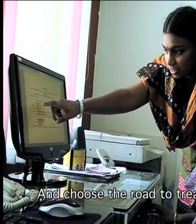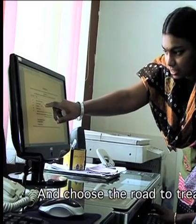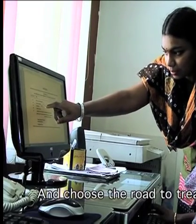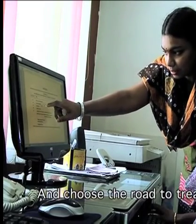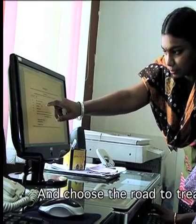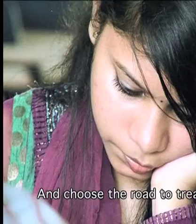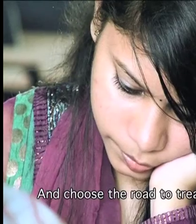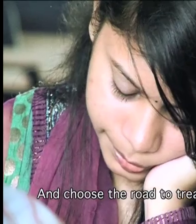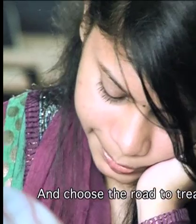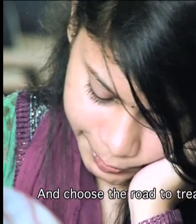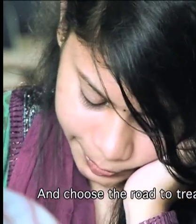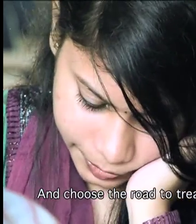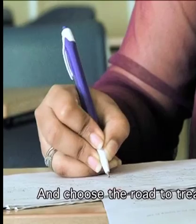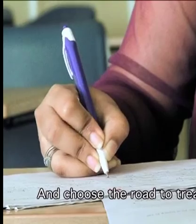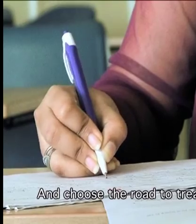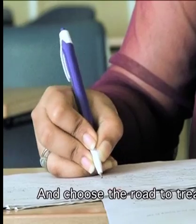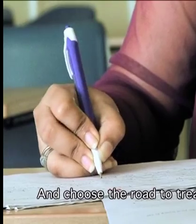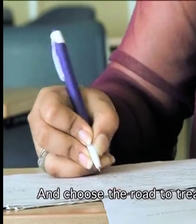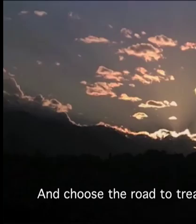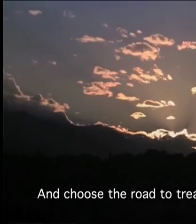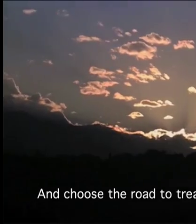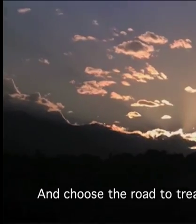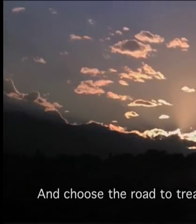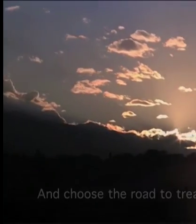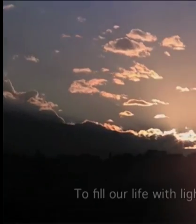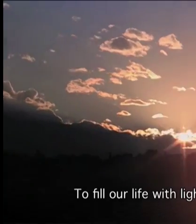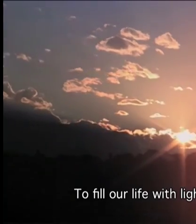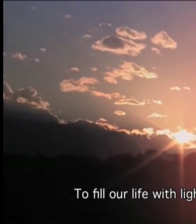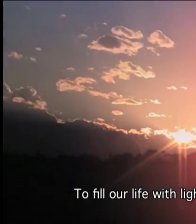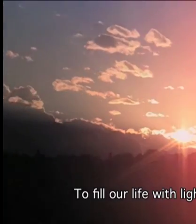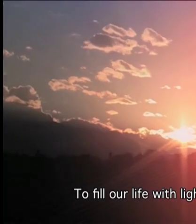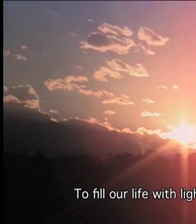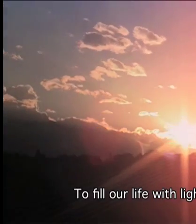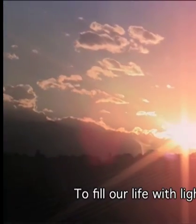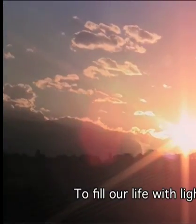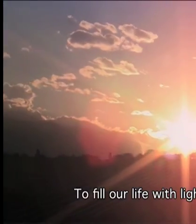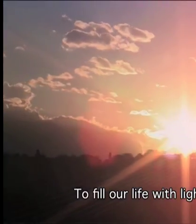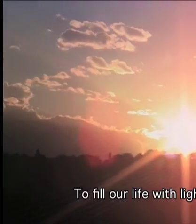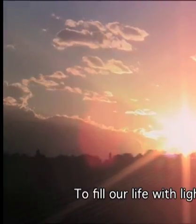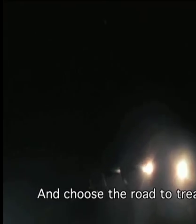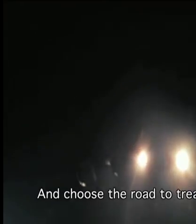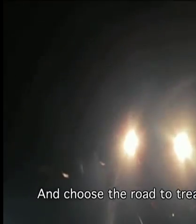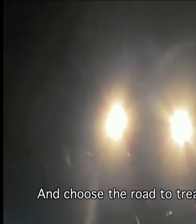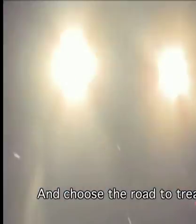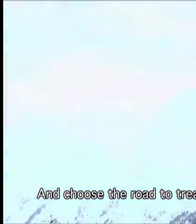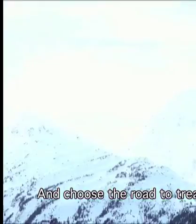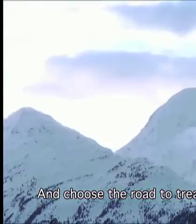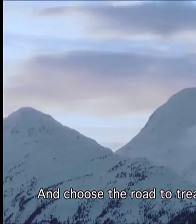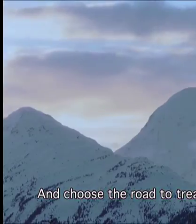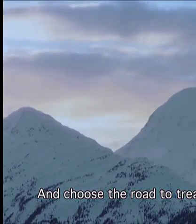अपना रास्ता स्वयं चुने जीवन ये प्रकाशित करने राहों को